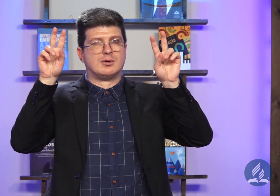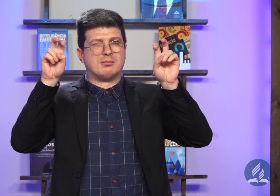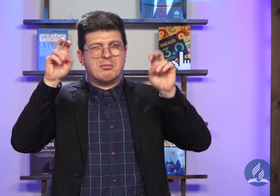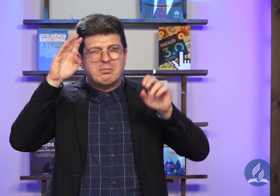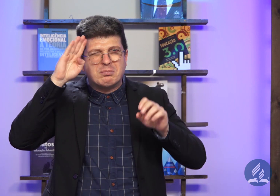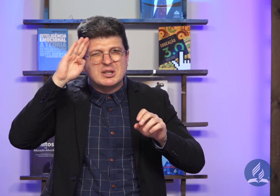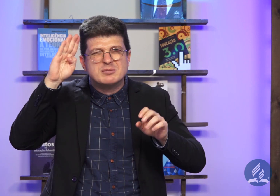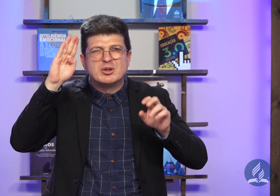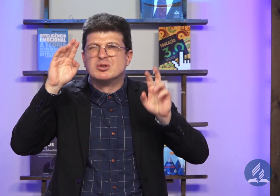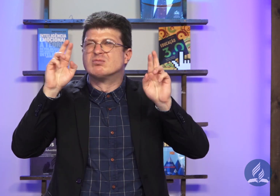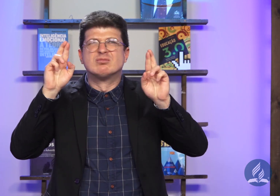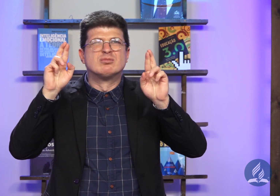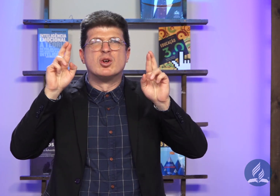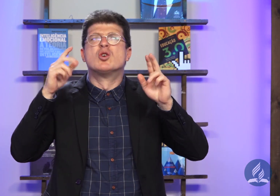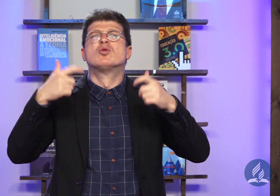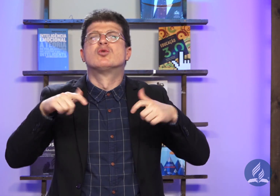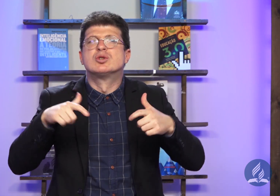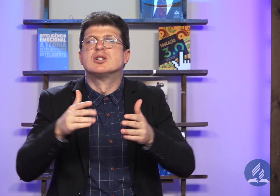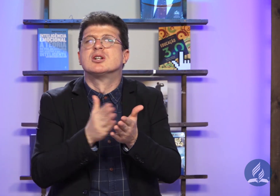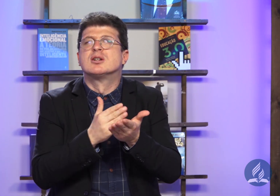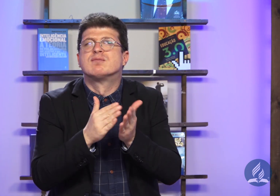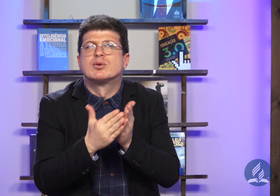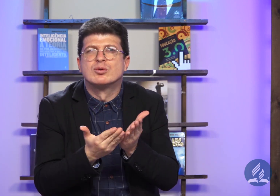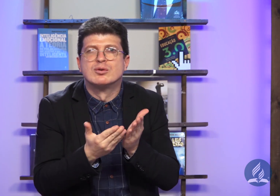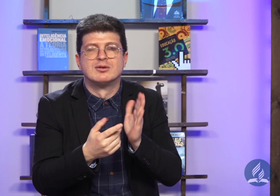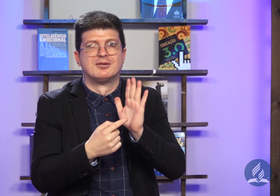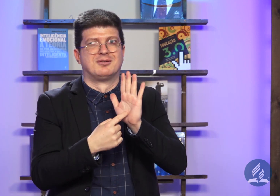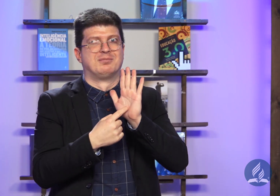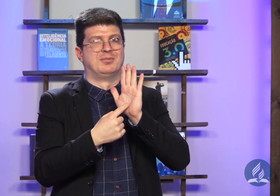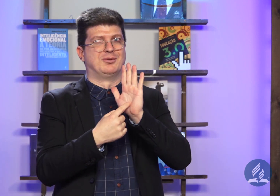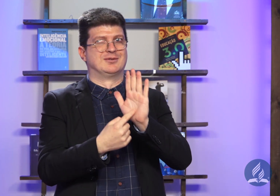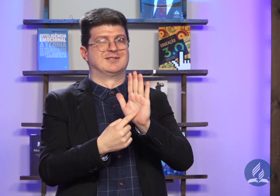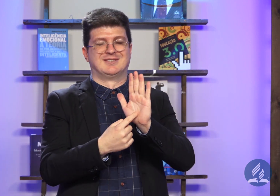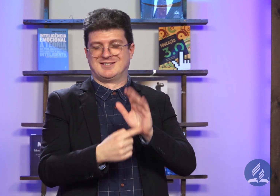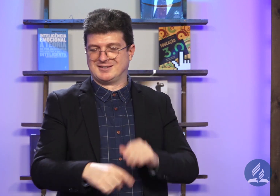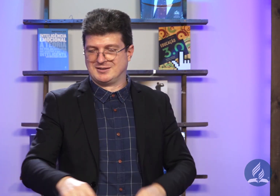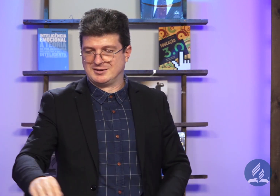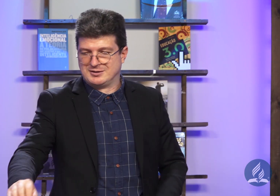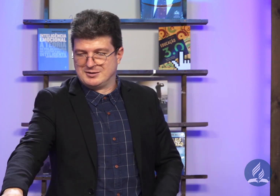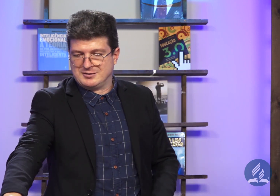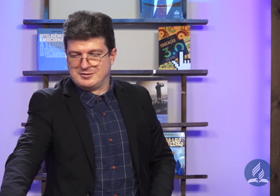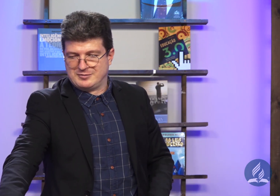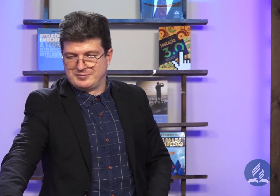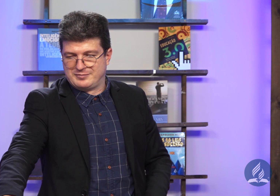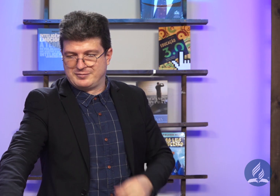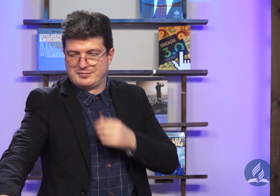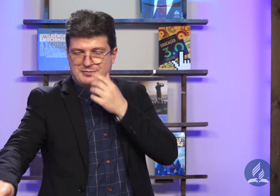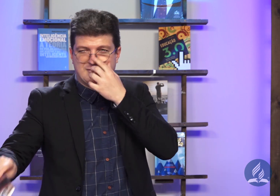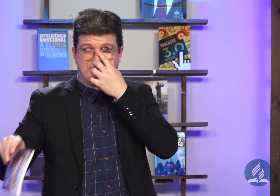muito especial, um livro da esperança. Olha que eu vou mostrar para vocês.